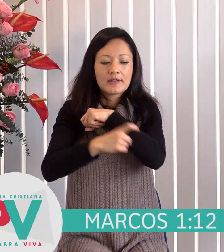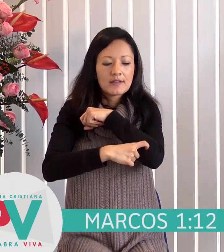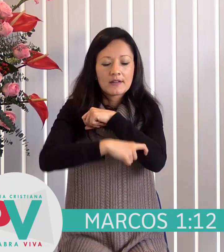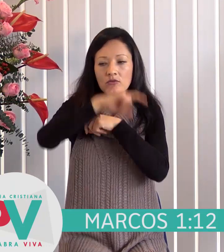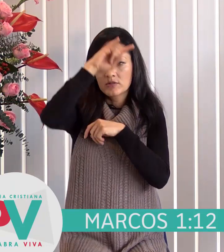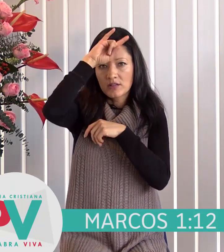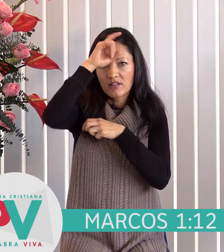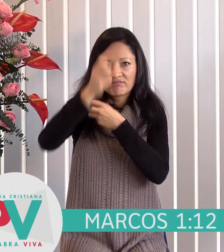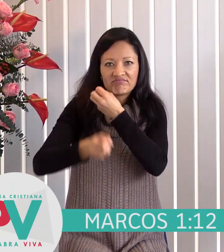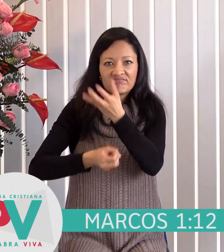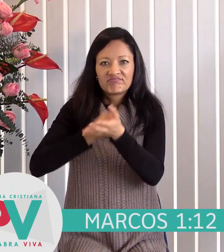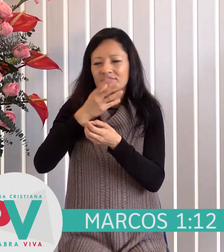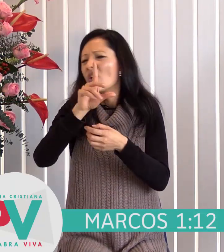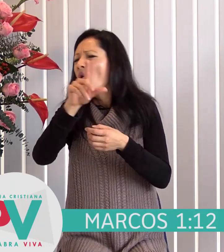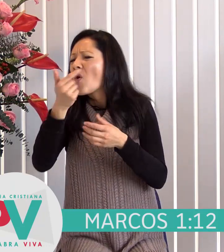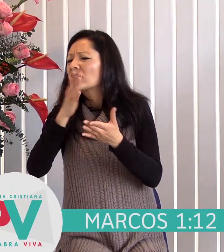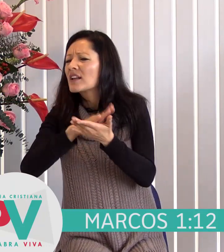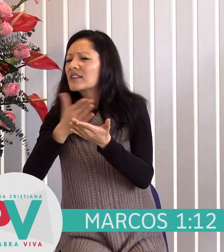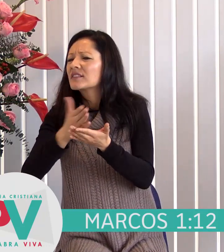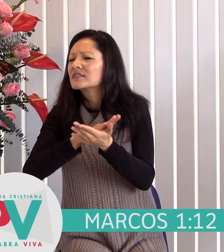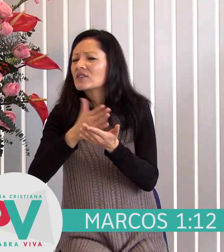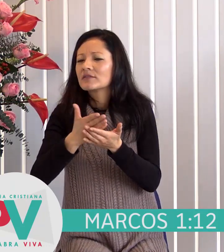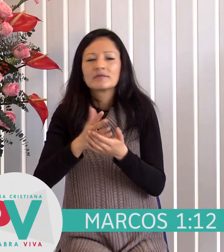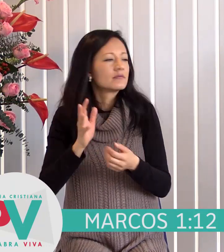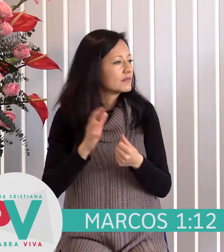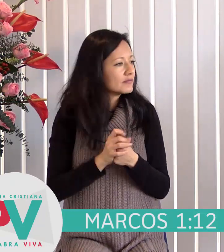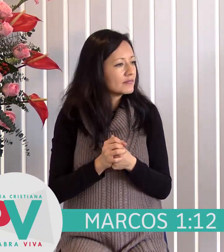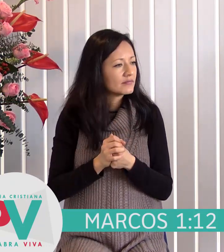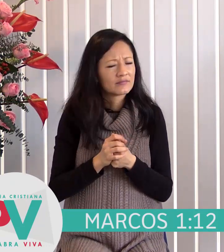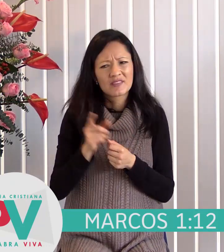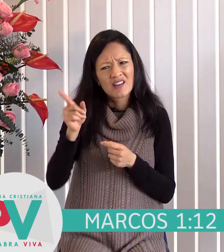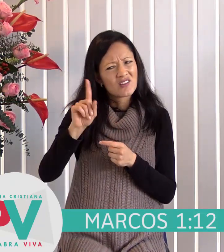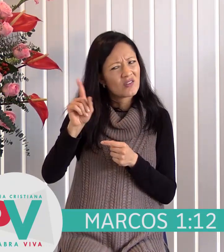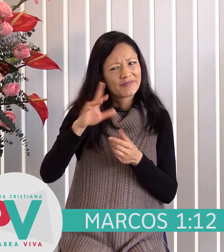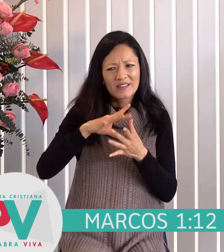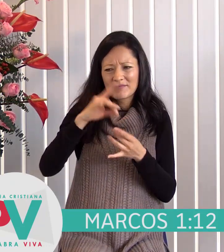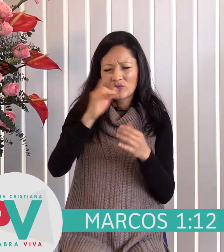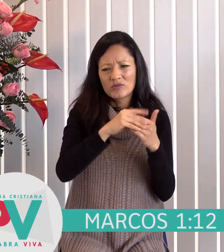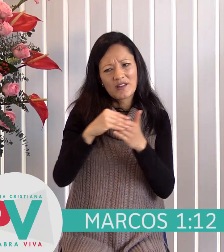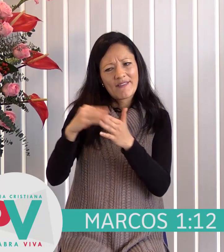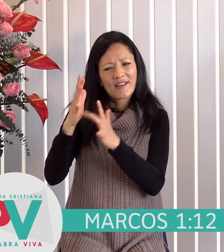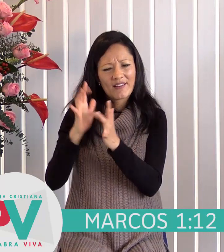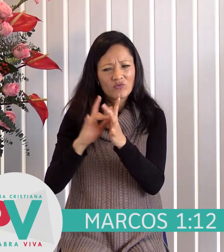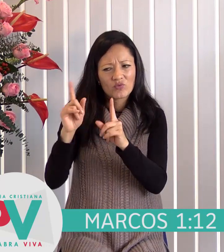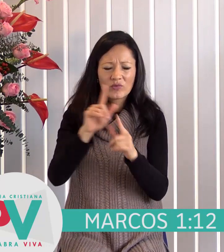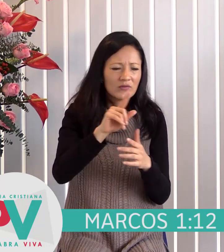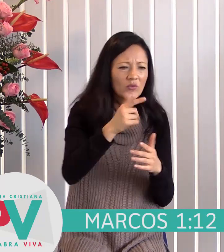traducción, otra. El Espíritu llevó a Jesús al desierto. No, no dice así.